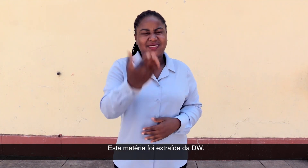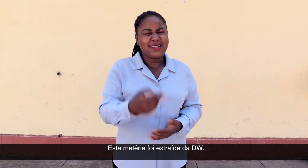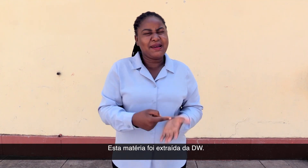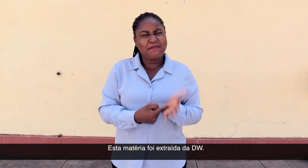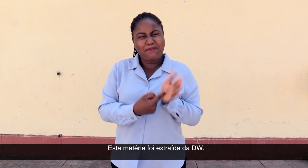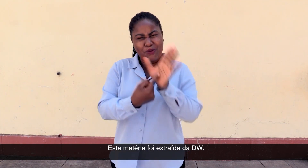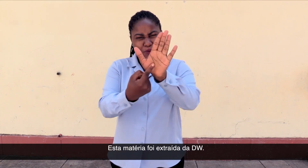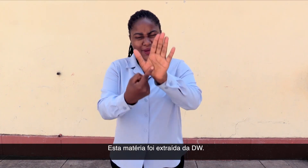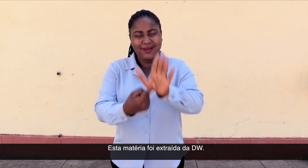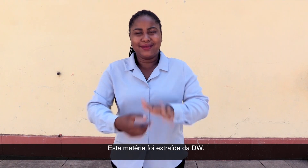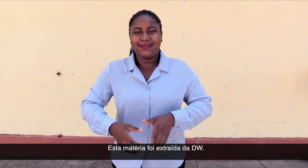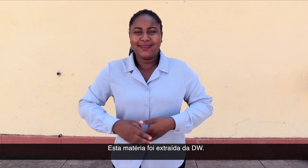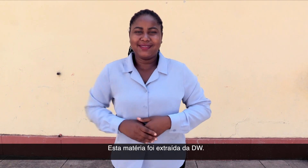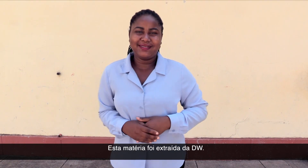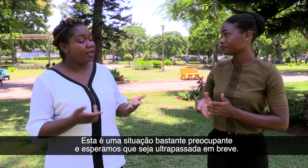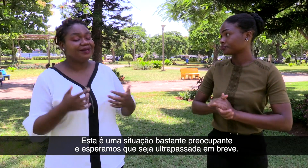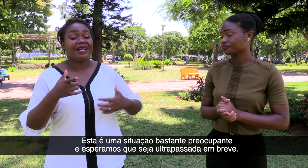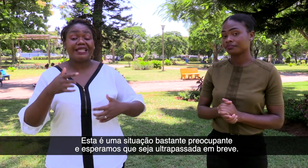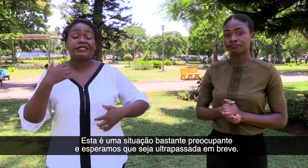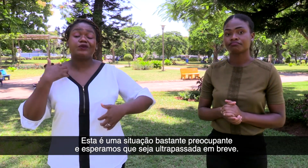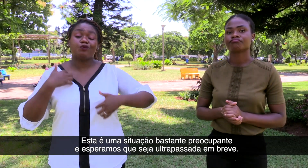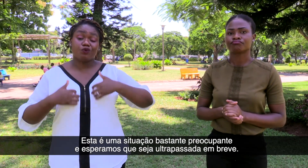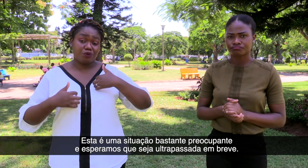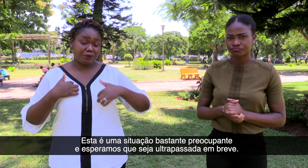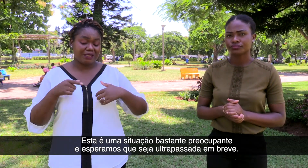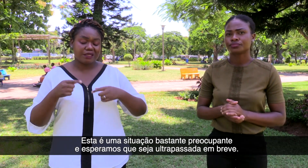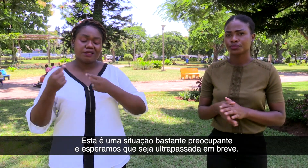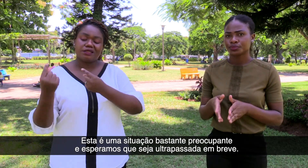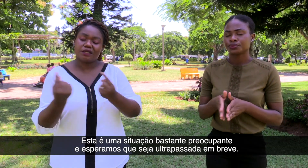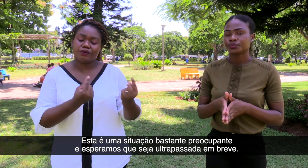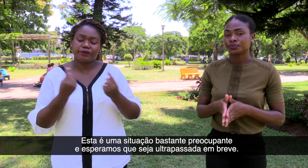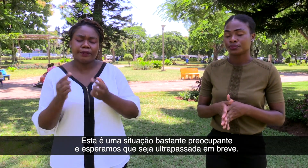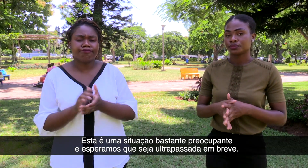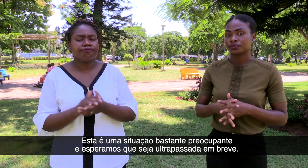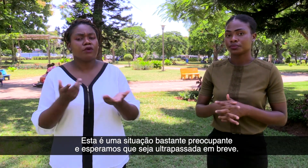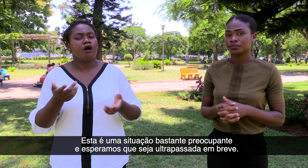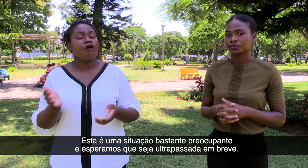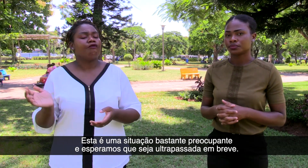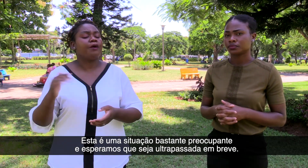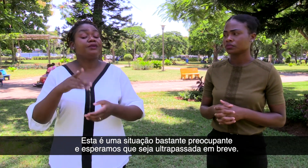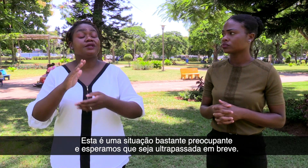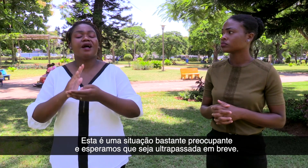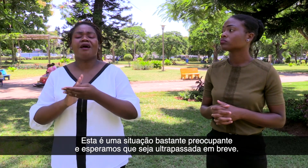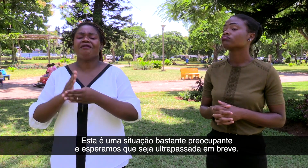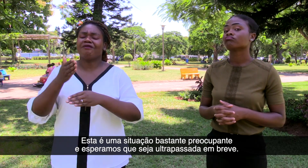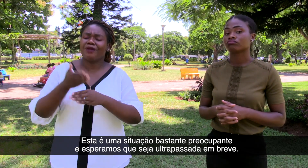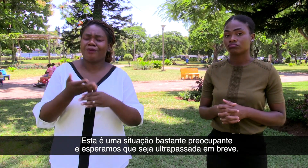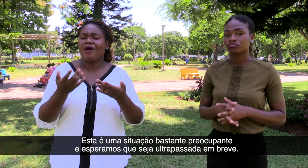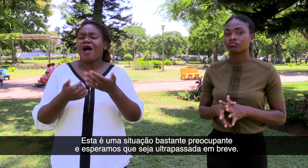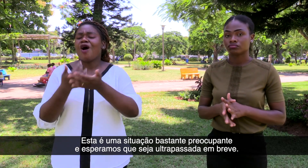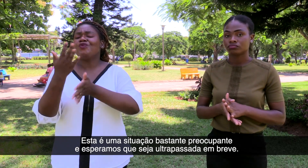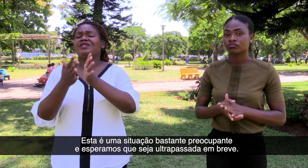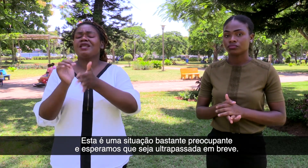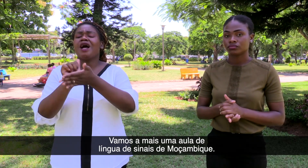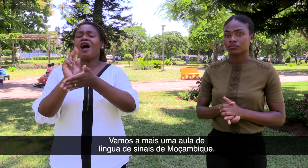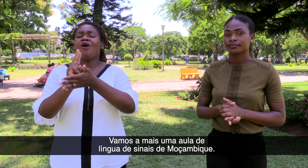foi extraída da DW. Esta é uma situação bastante preocupante. Esperamos que seja ultrapassada em